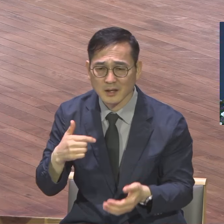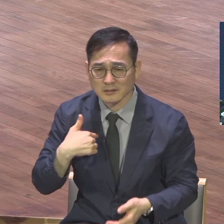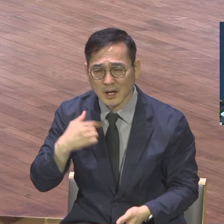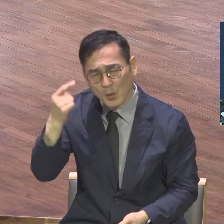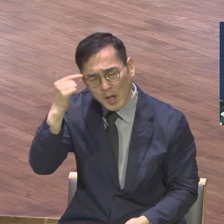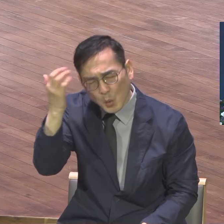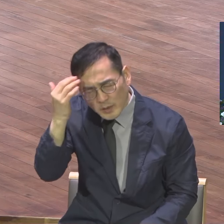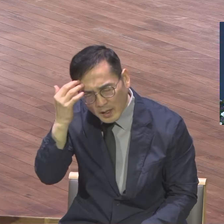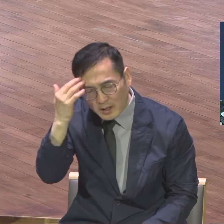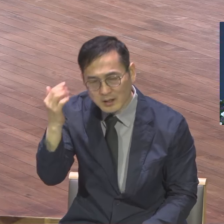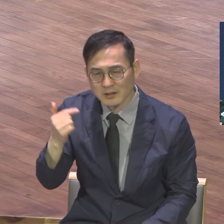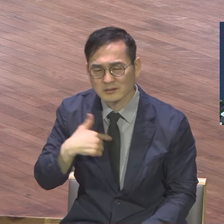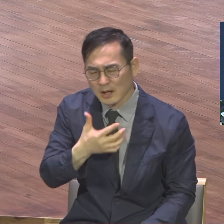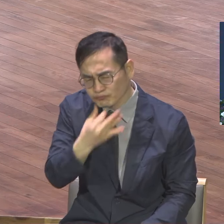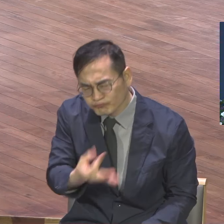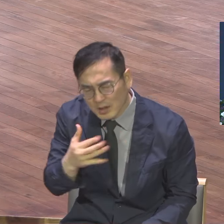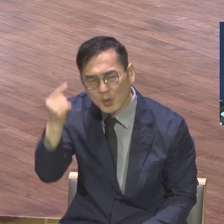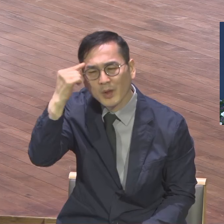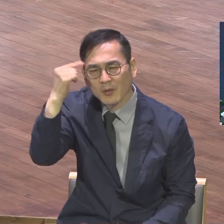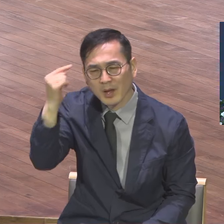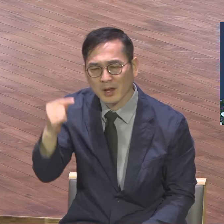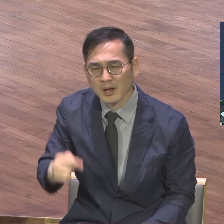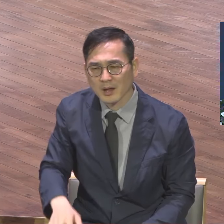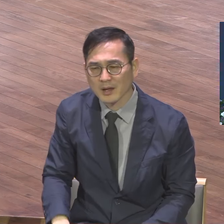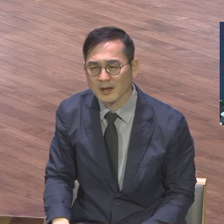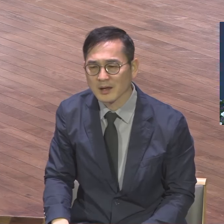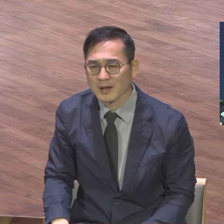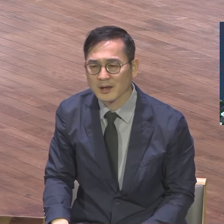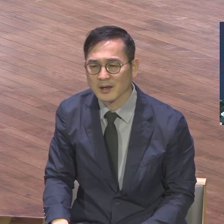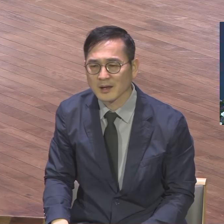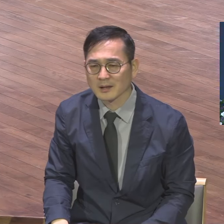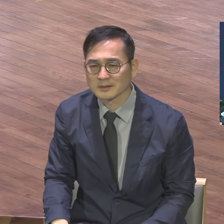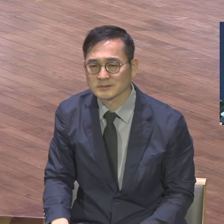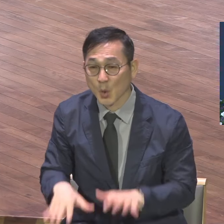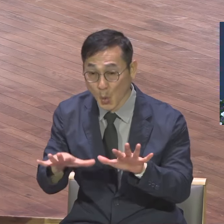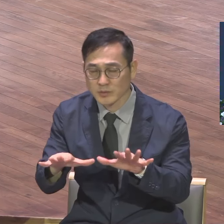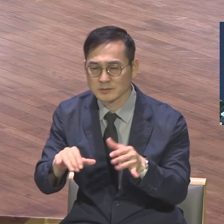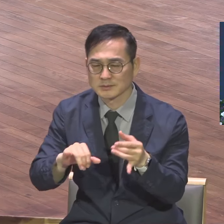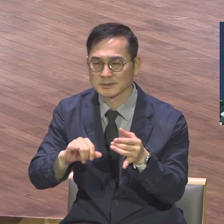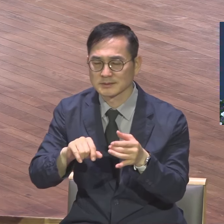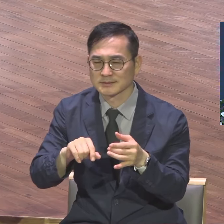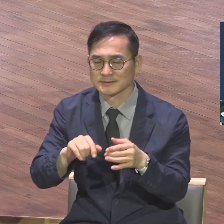답이 없잖아요. 오늘 인생 답을 찾는 날 되기 바랍니다.